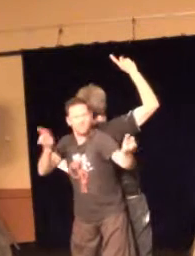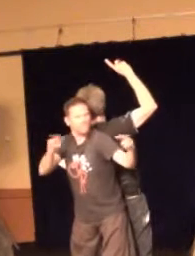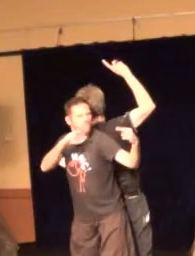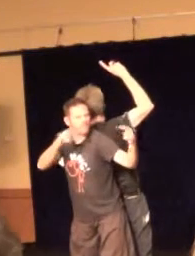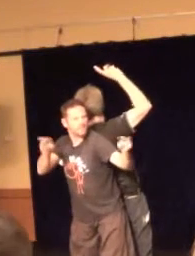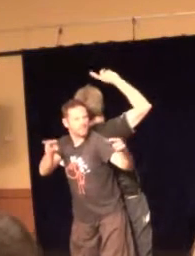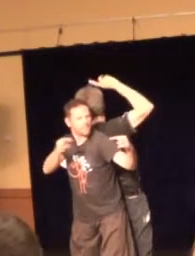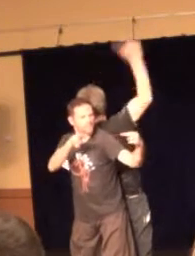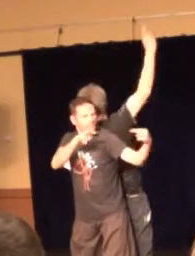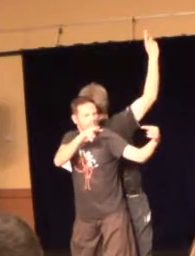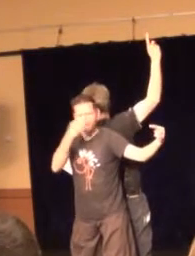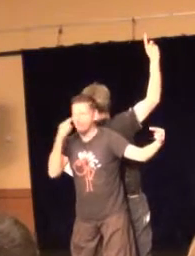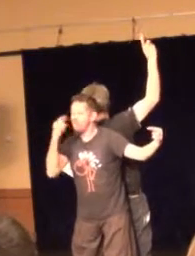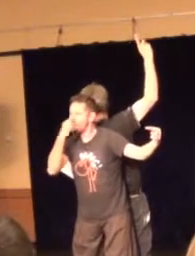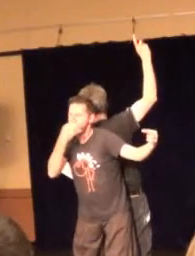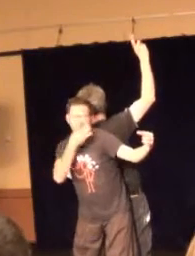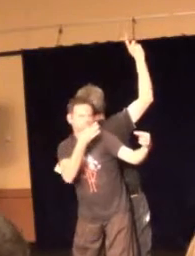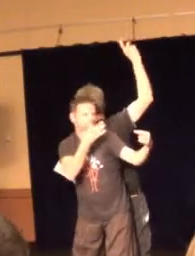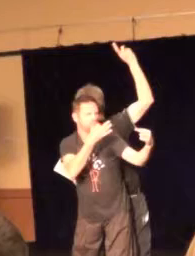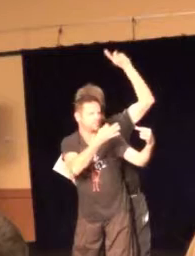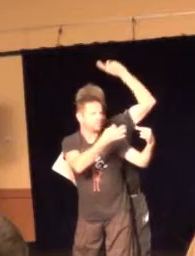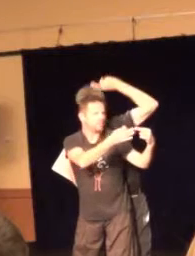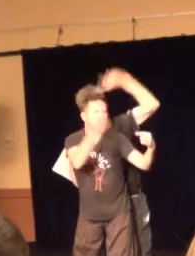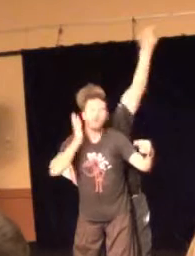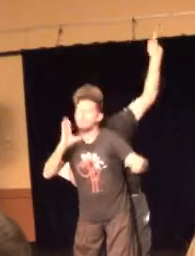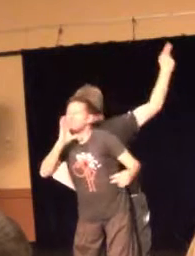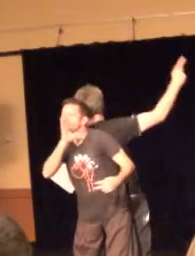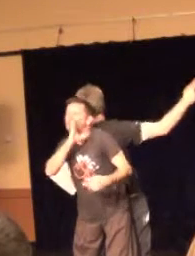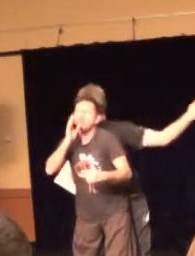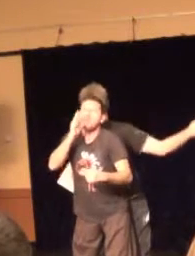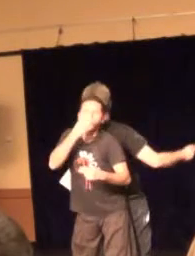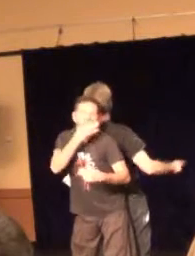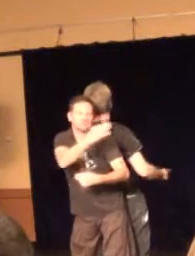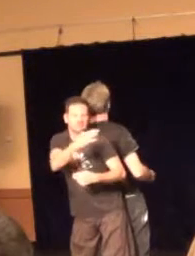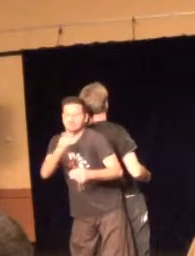diront tout ce que la pudeur nous a empêchés de nous dire.